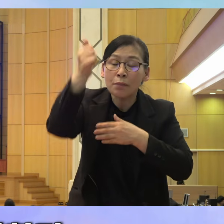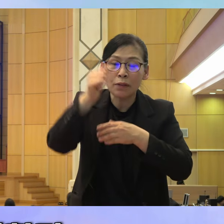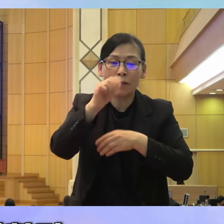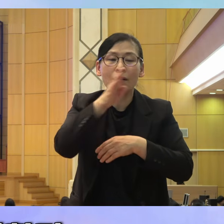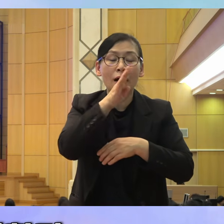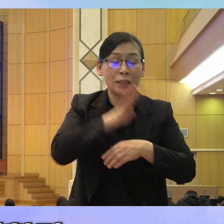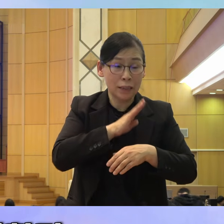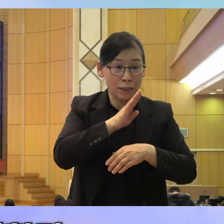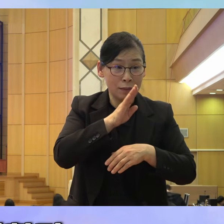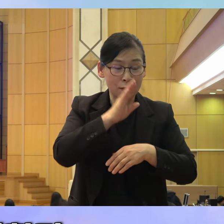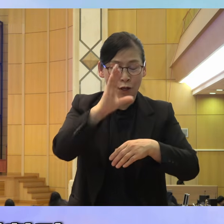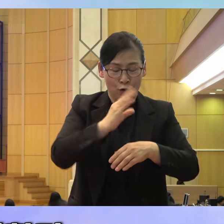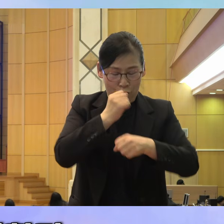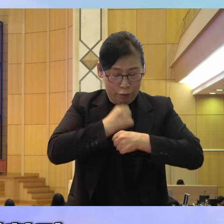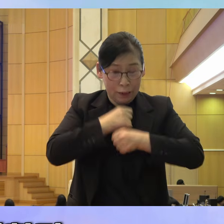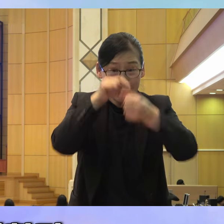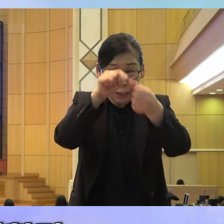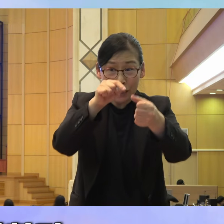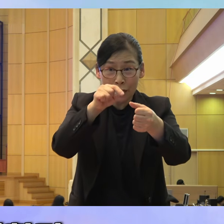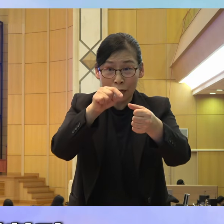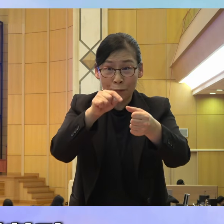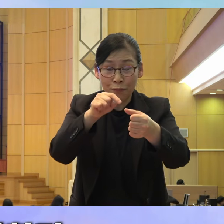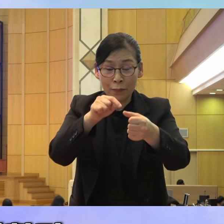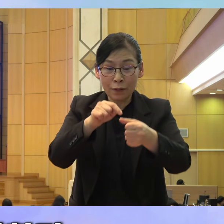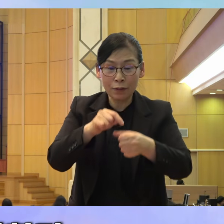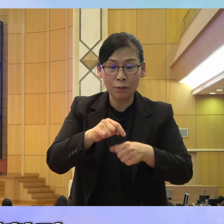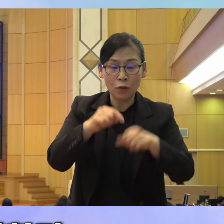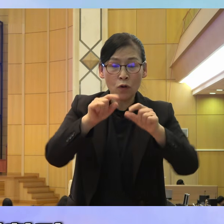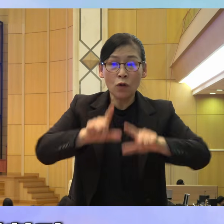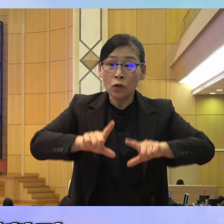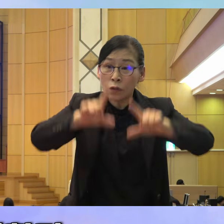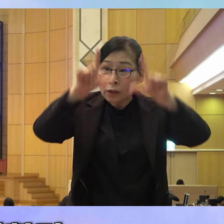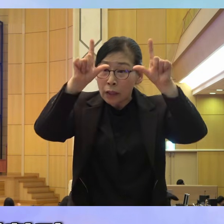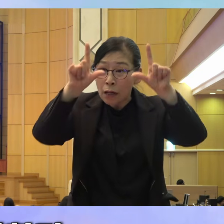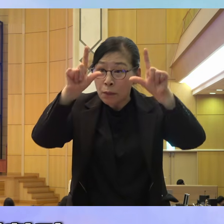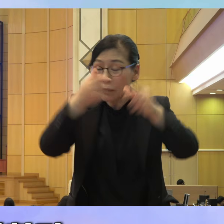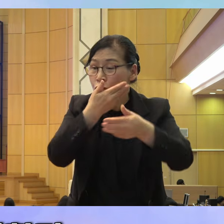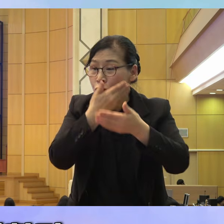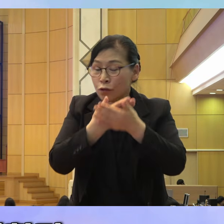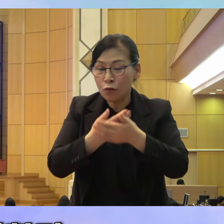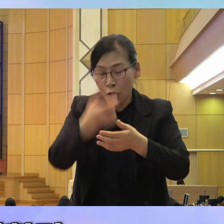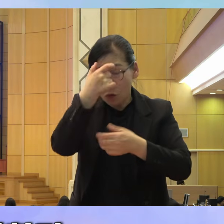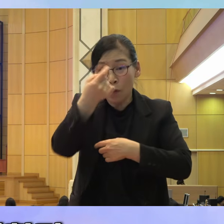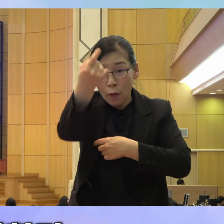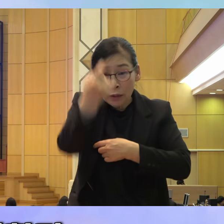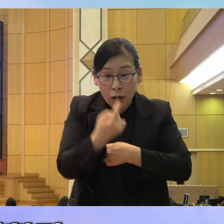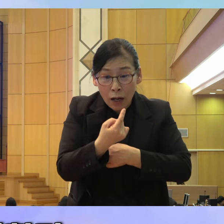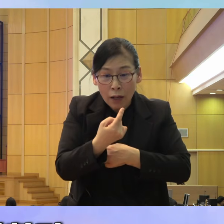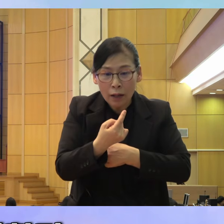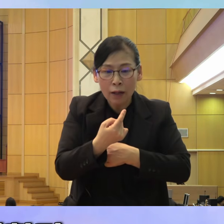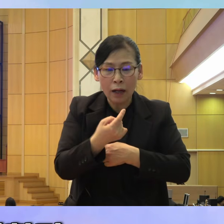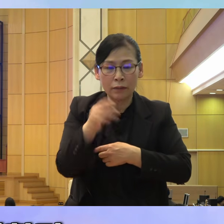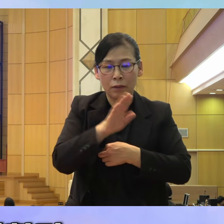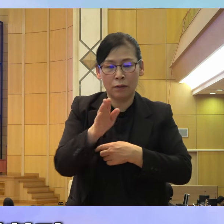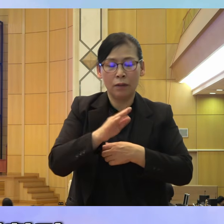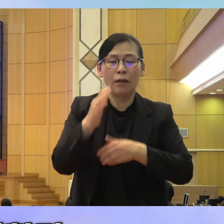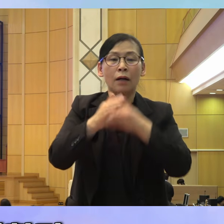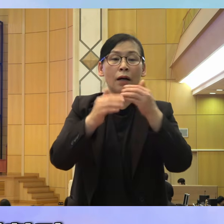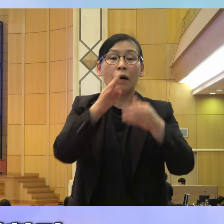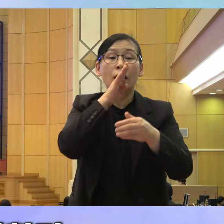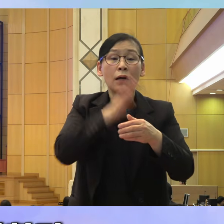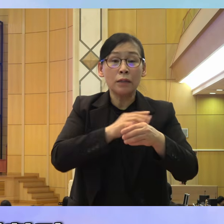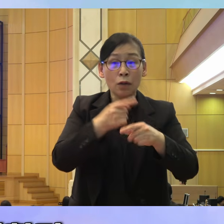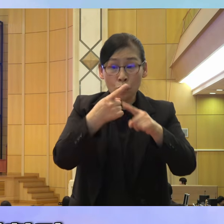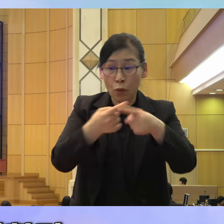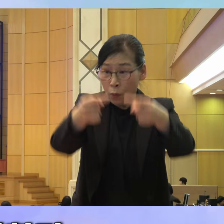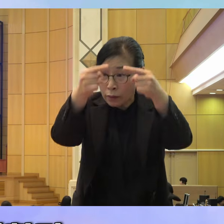안식일을 지키면 거룩히 지키라 그랬거든. 그럼 여기 날짜만 지키고 교회만 왔다 가면 안식일 지킨 거냐? No.